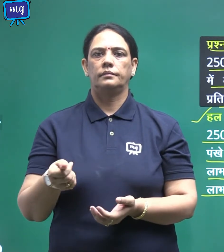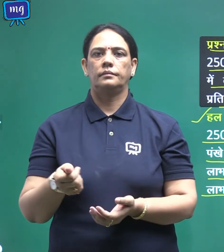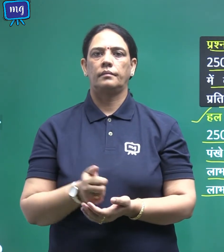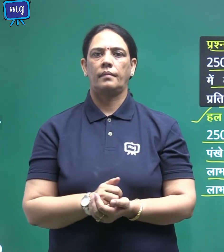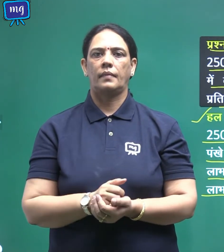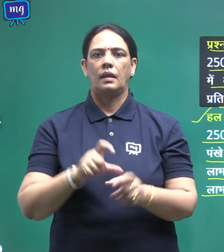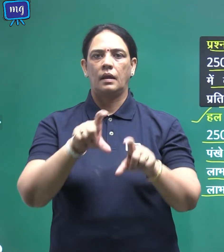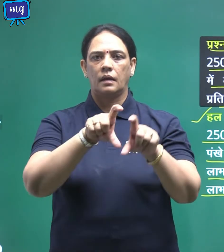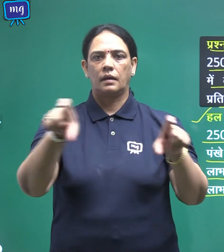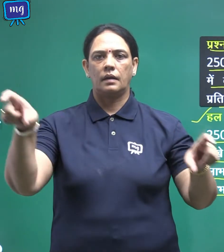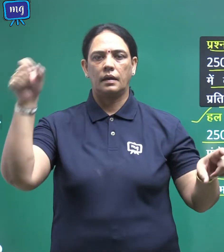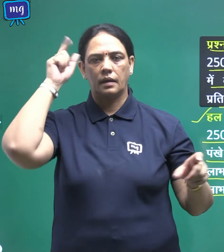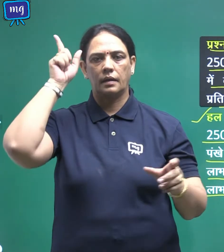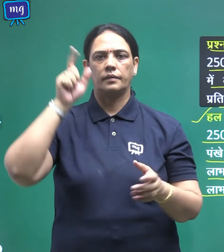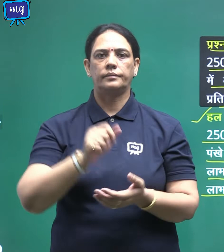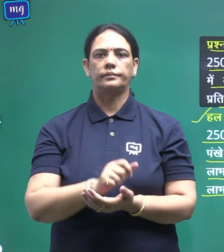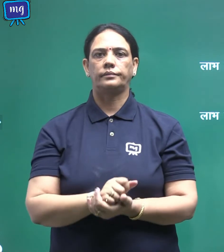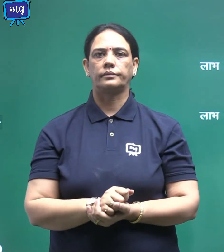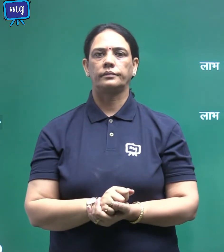समझ आ गया?